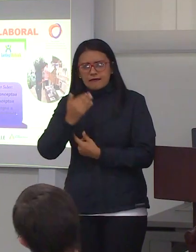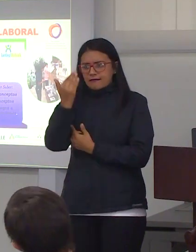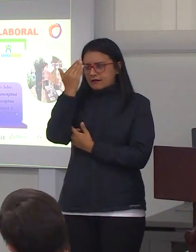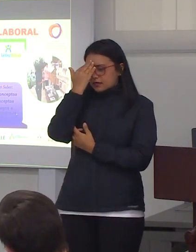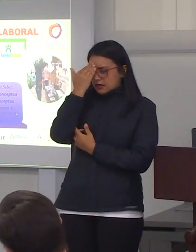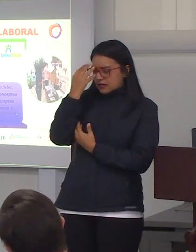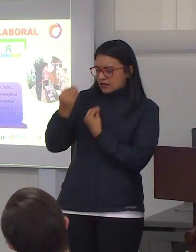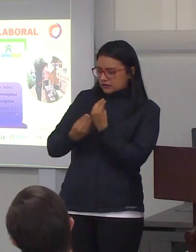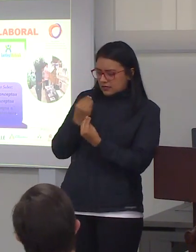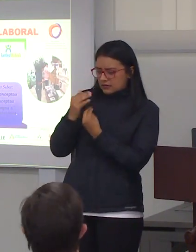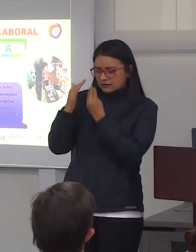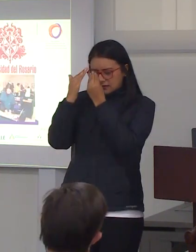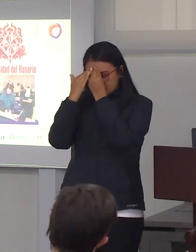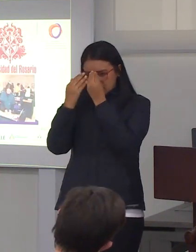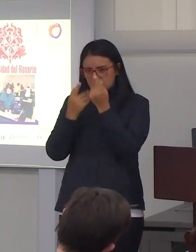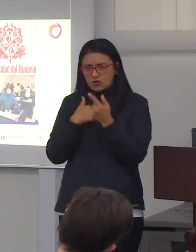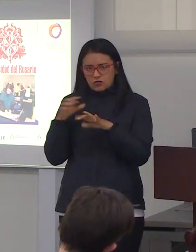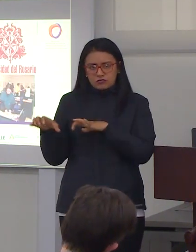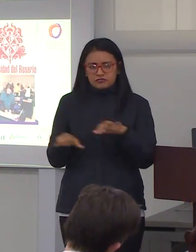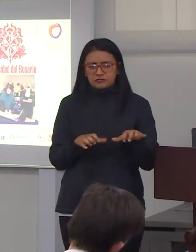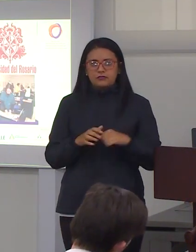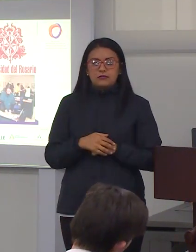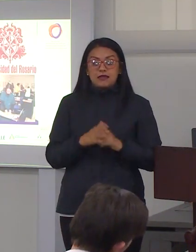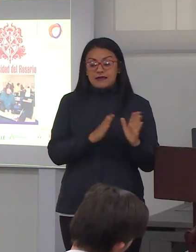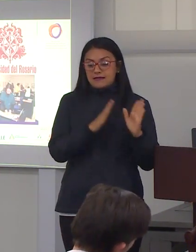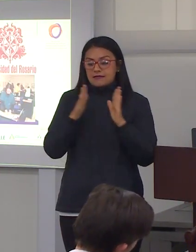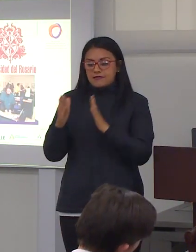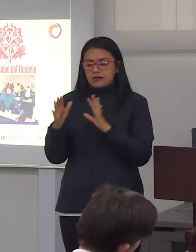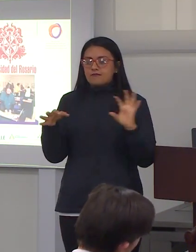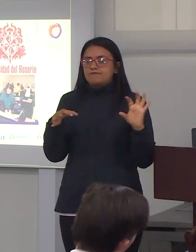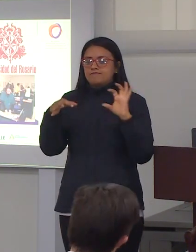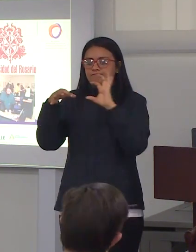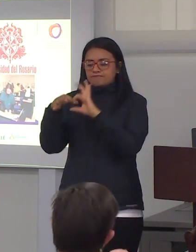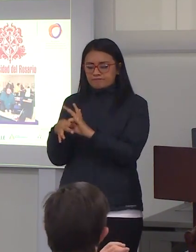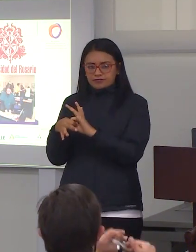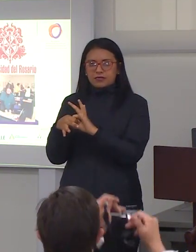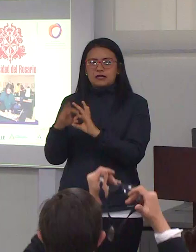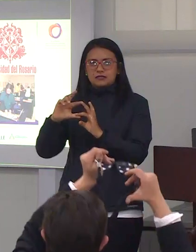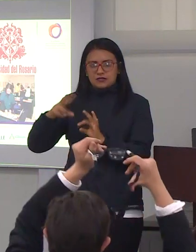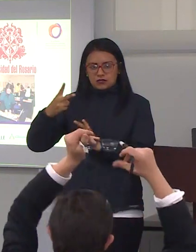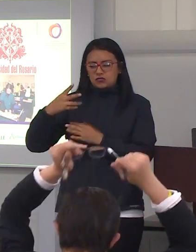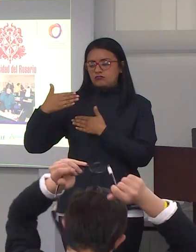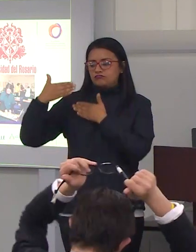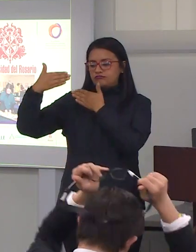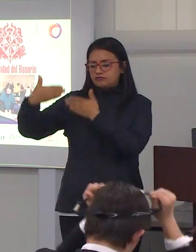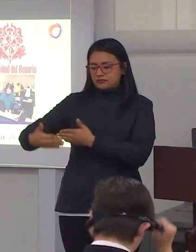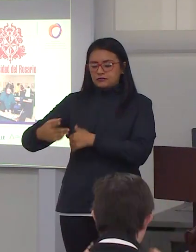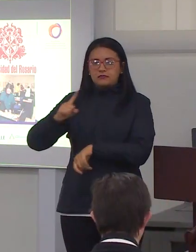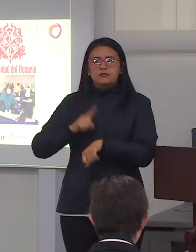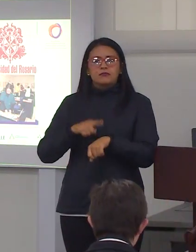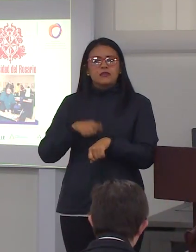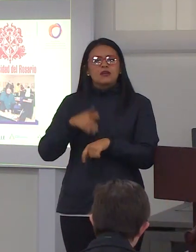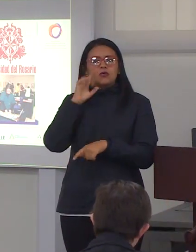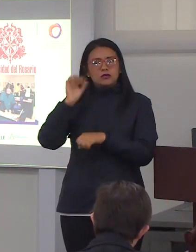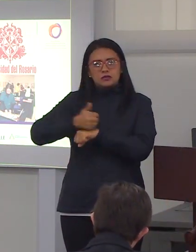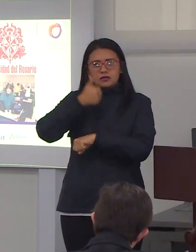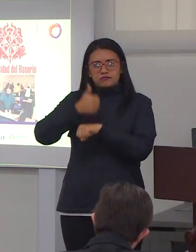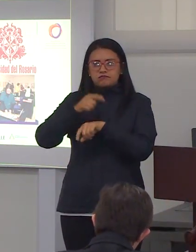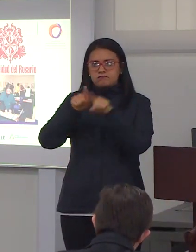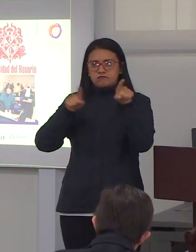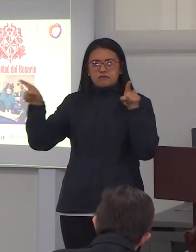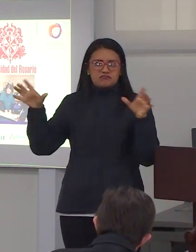ser, en el saber saber, sigamos. Y aquí viene ya la articulación en este segundo periodo con la dirección de